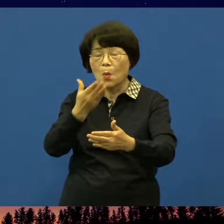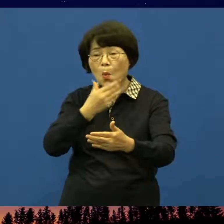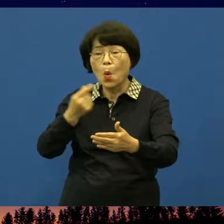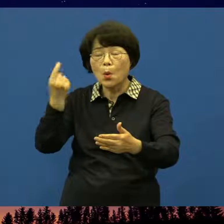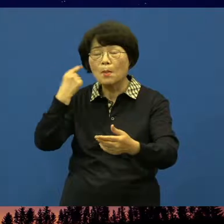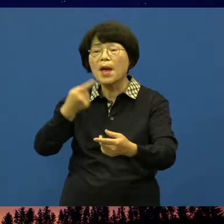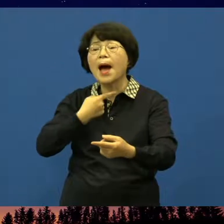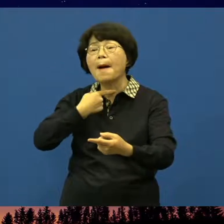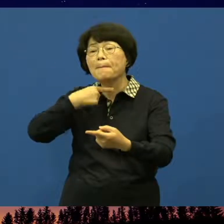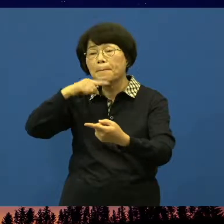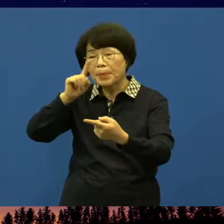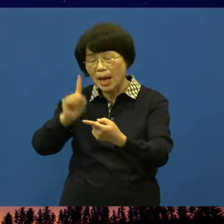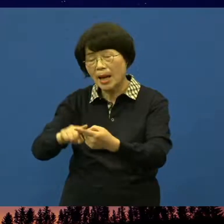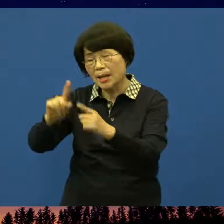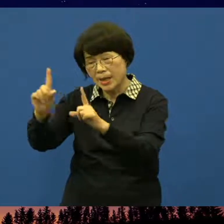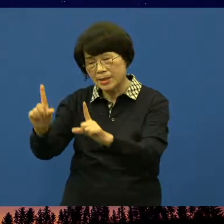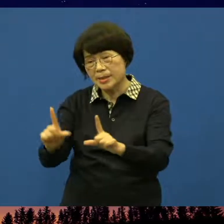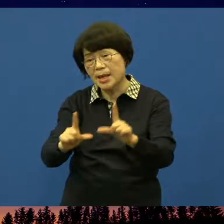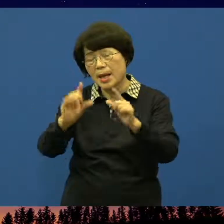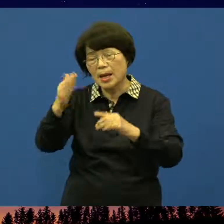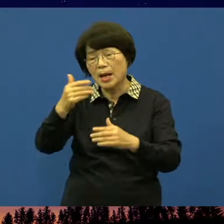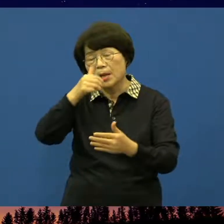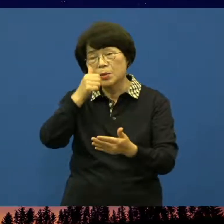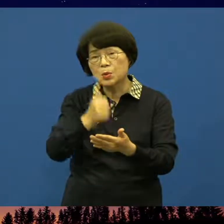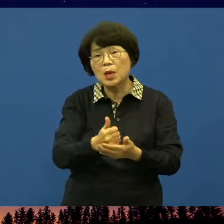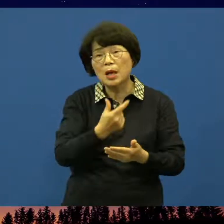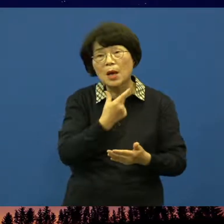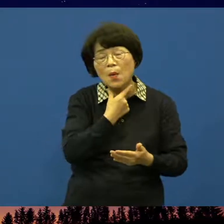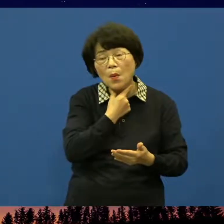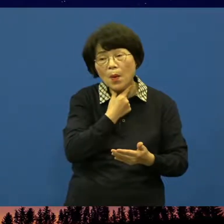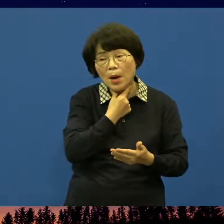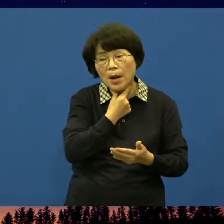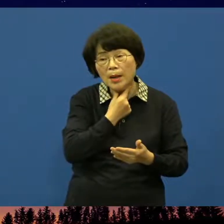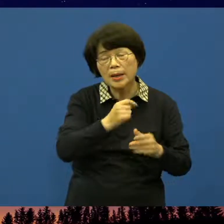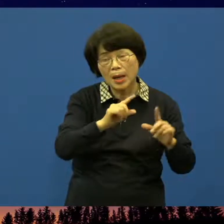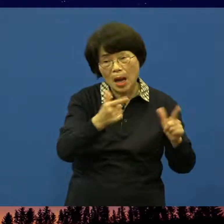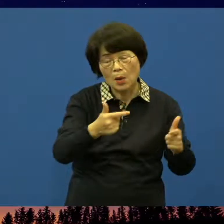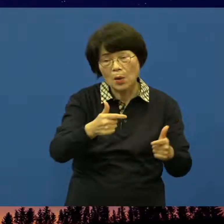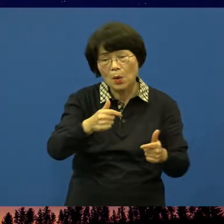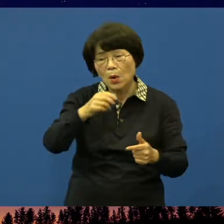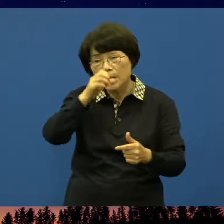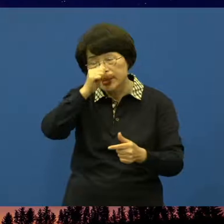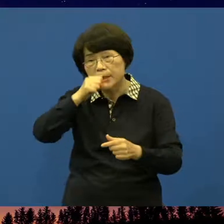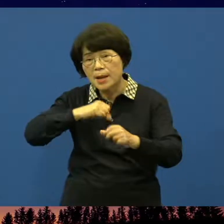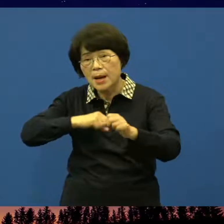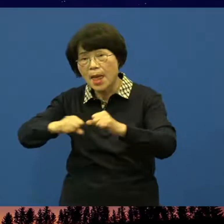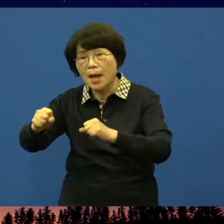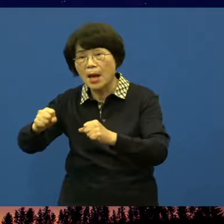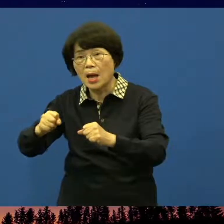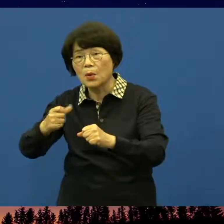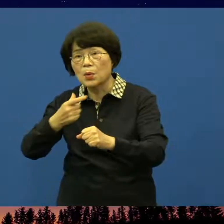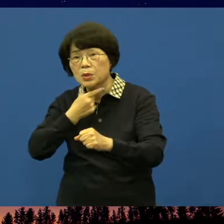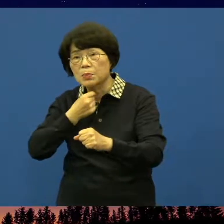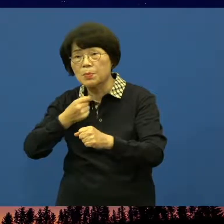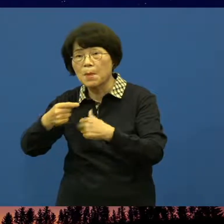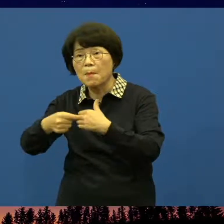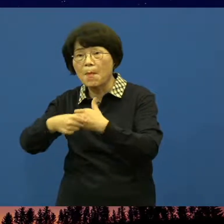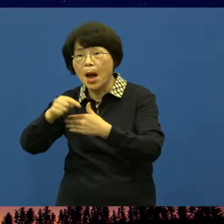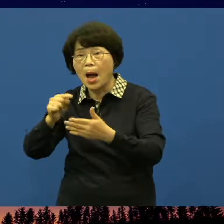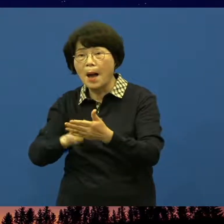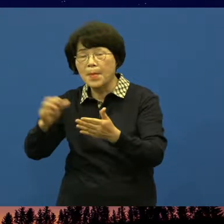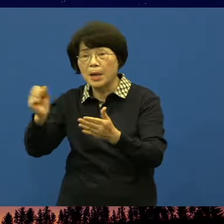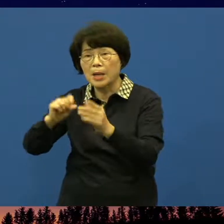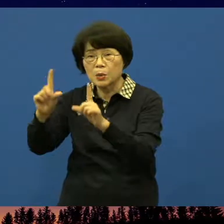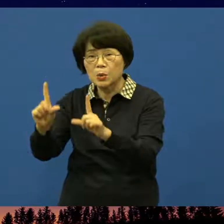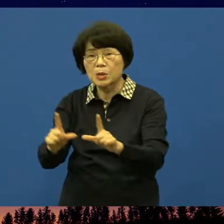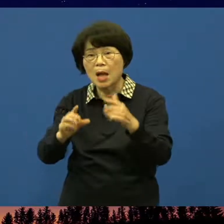생활하라. 주의 소원이 아니고 선을 행하고 싶은 소원 안에 살아가라. 그래서 빌립보서 2장 13절에 너희 안에서 행하시는